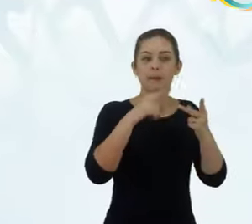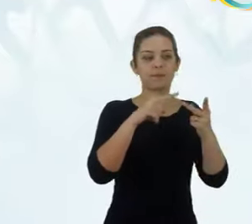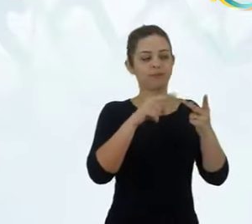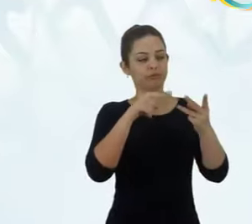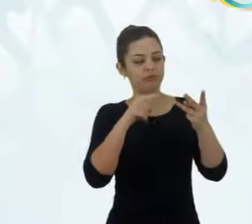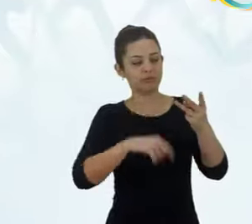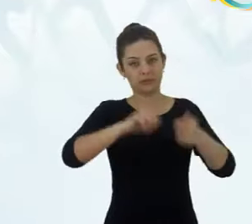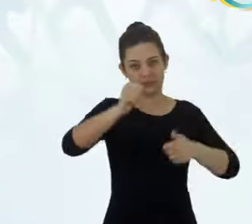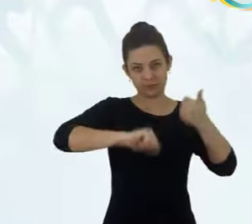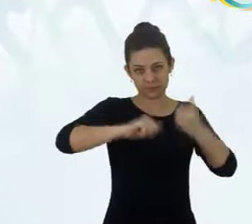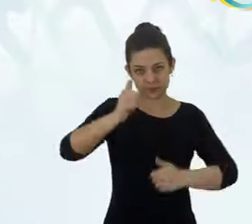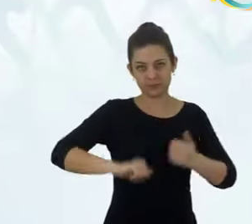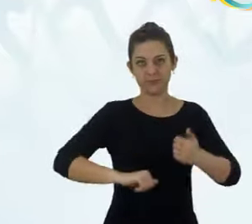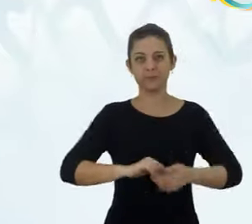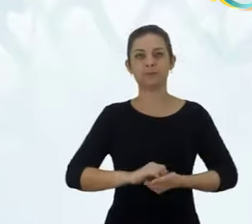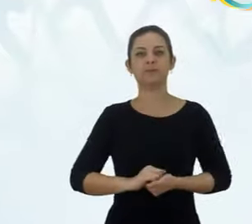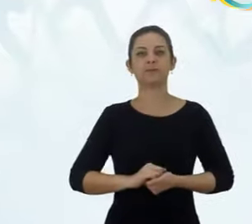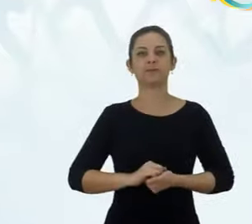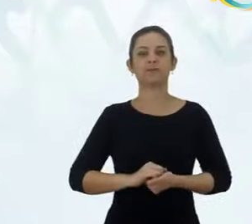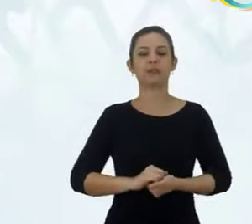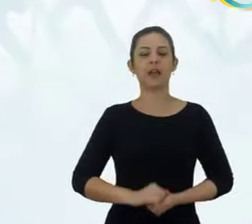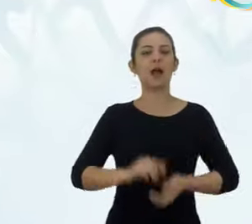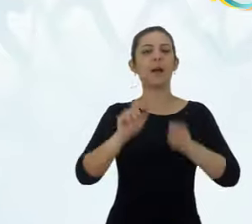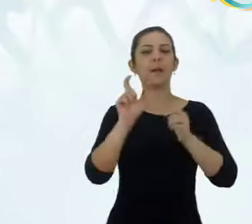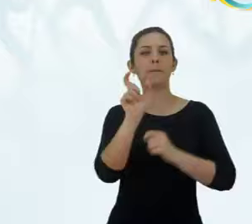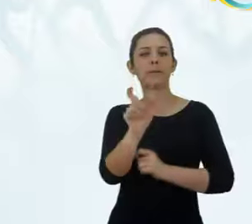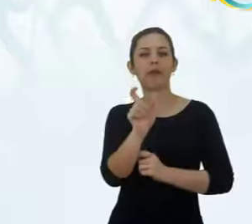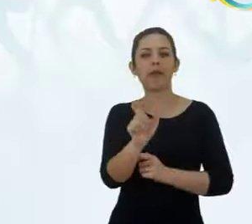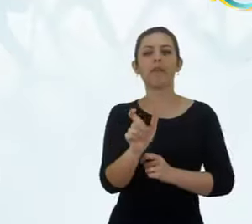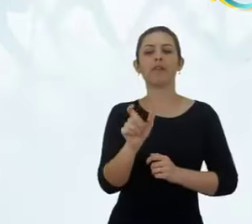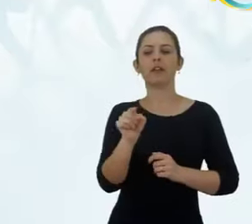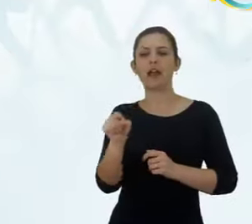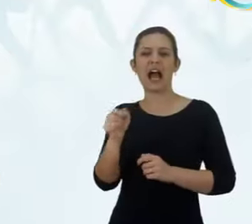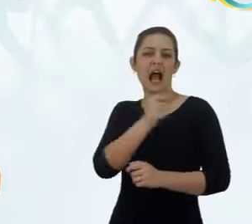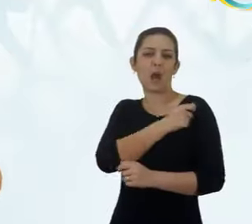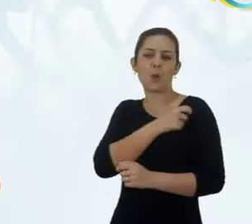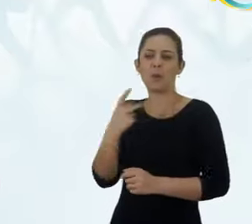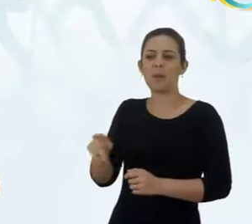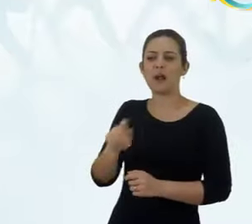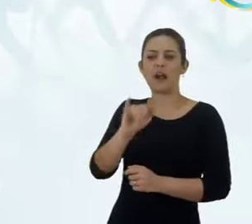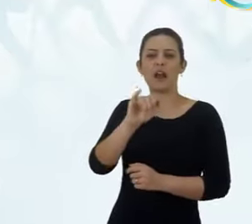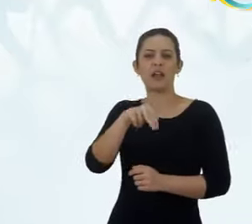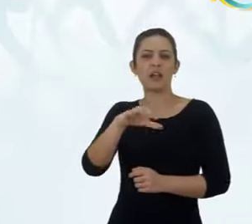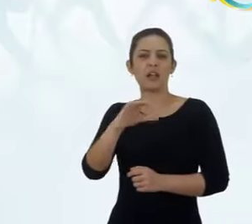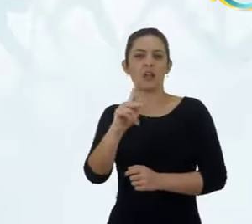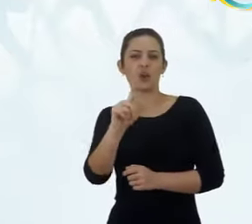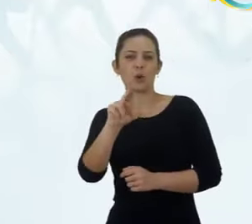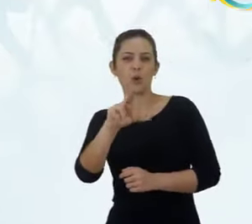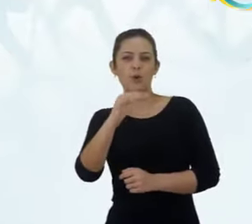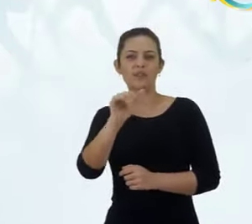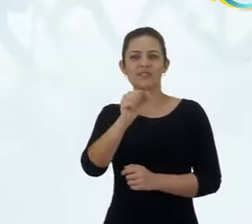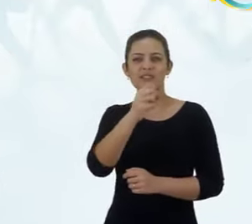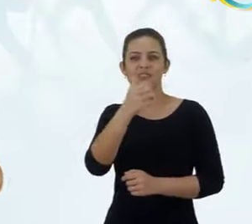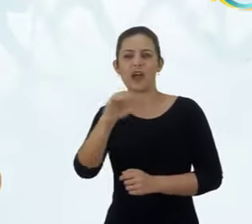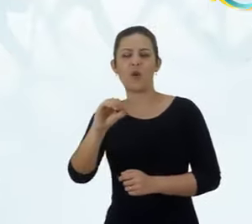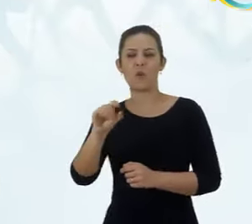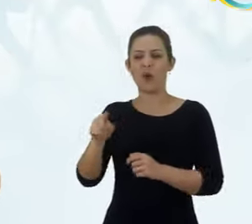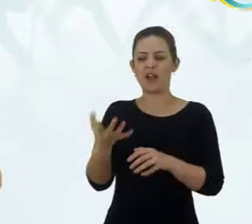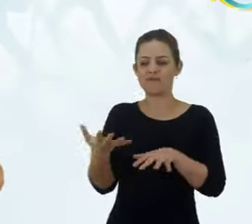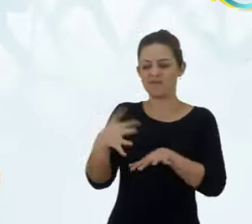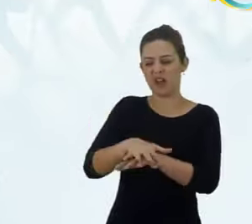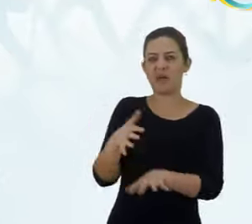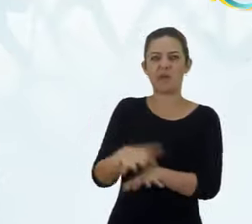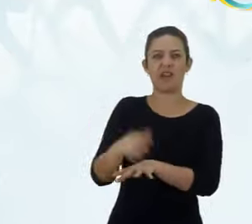um outro julgamento. E como a palavra até, né, que a gente fala assim, aquele aluno é da inclusão, isso já é algo que a gente já